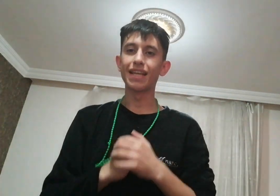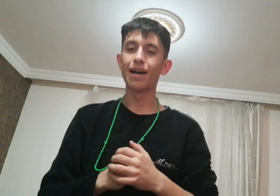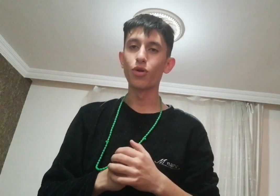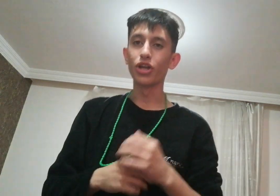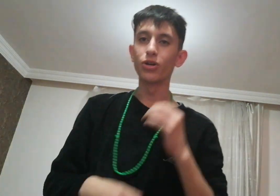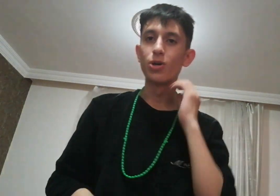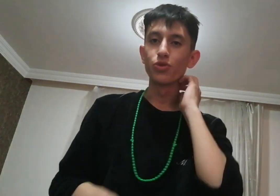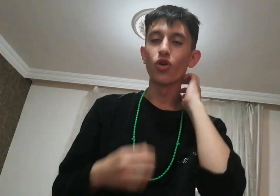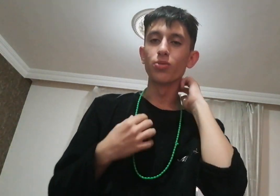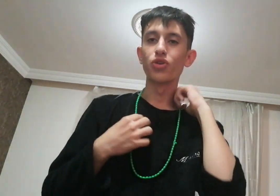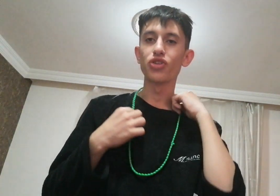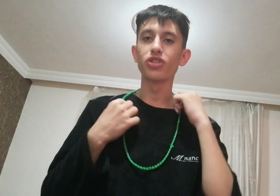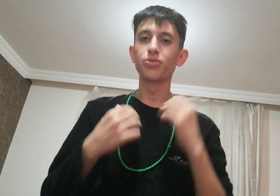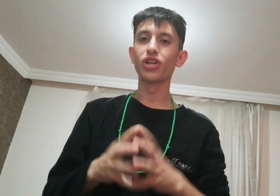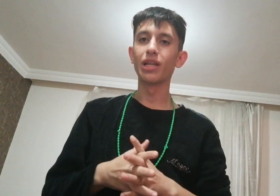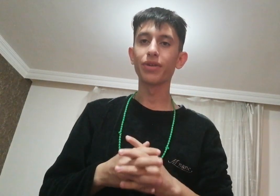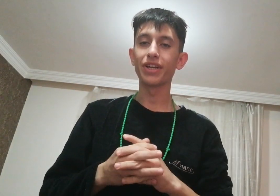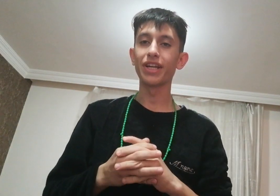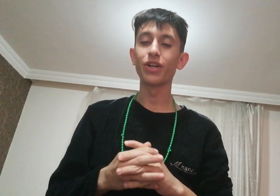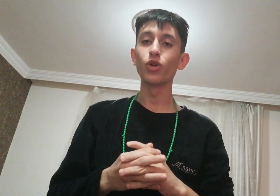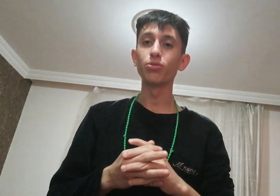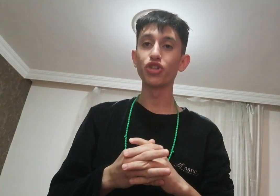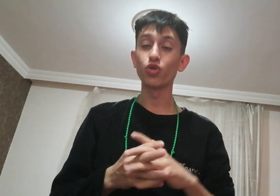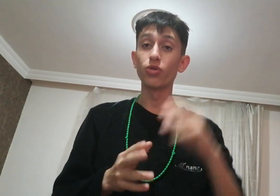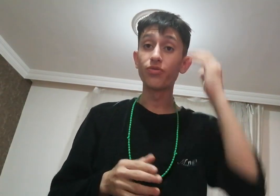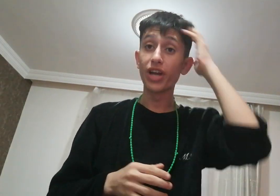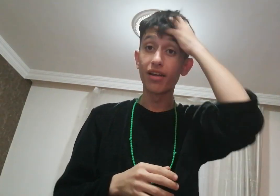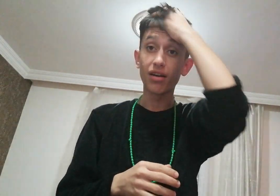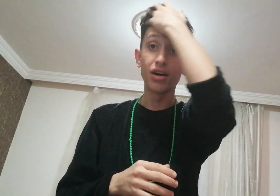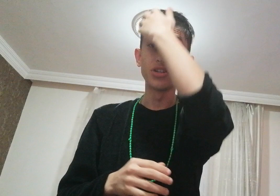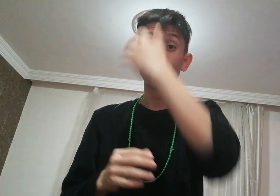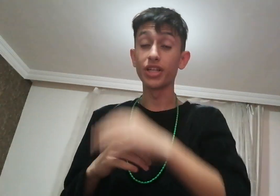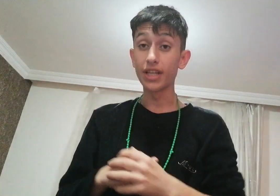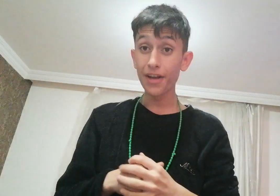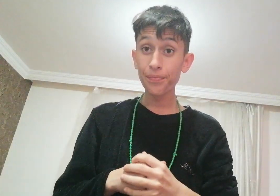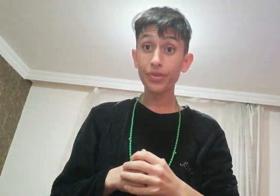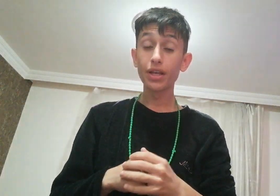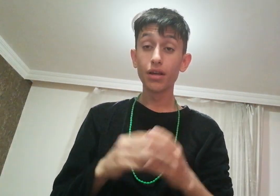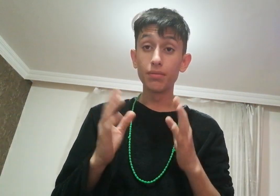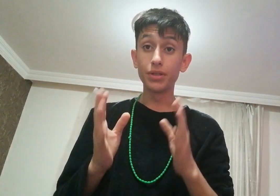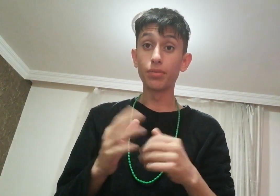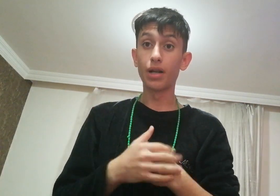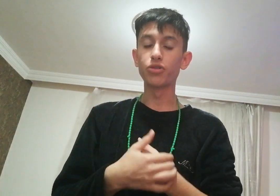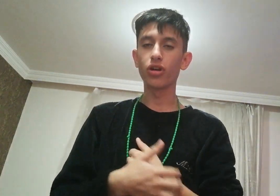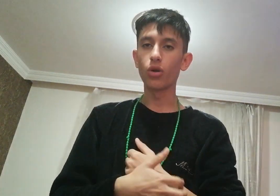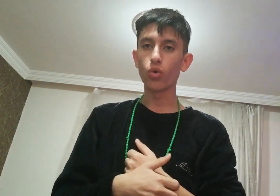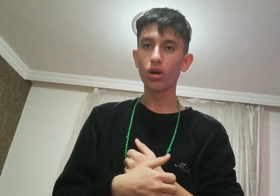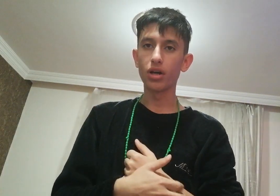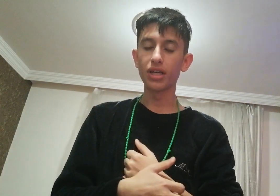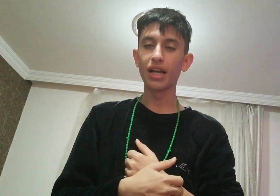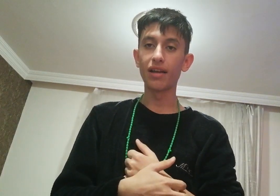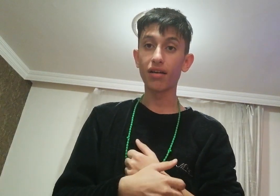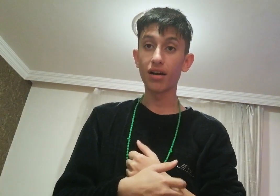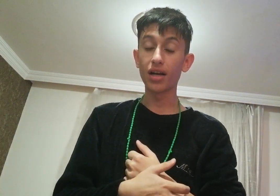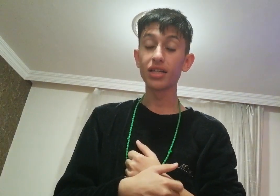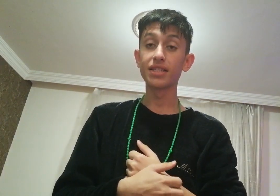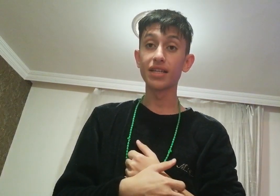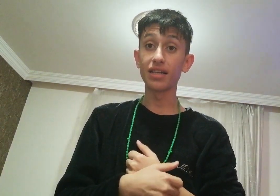السلام عليكم، شلونكم؟ شلون صحتكم؟ ان شاء الله بخير. اليوم جيتكم في حلقة جديدة من برنامج قراءة القرآن، الحلقة